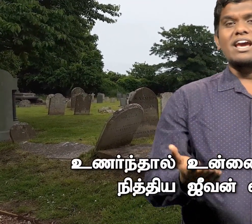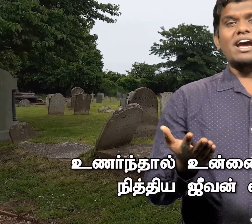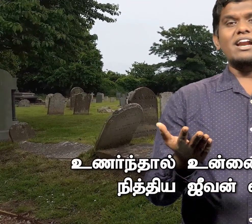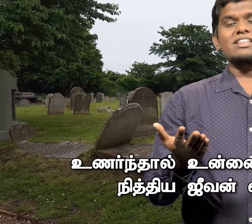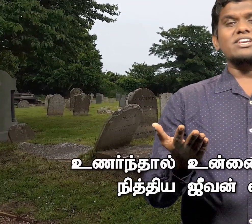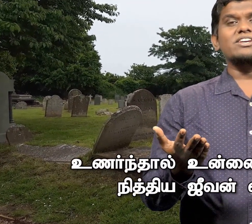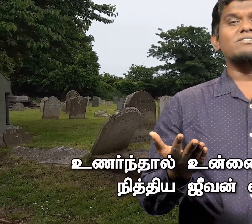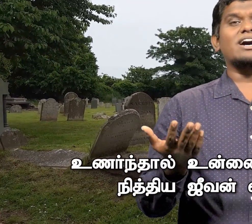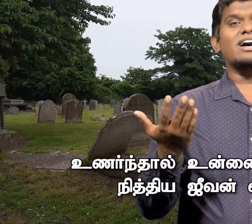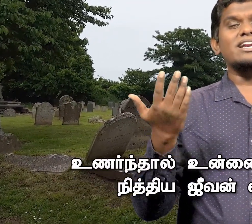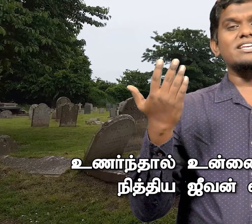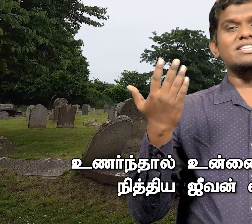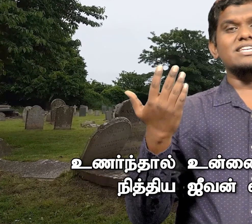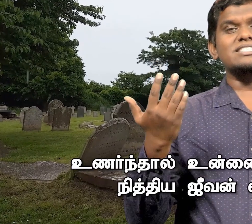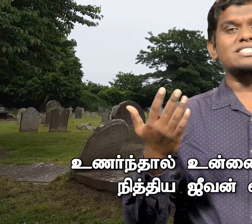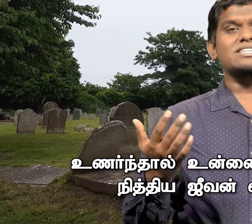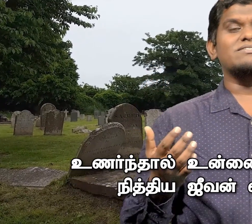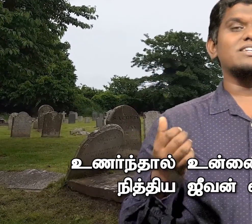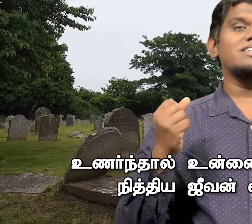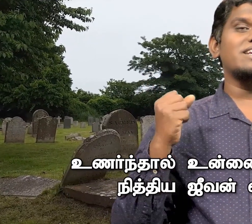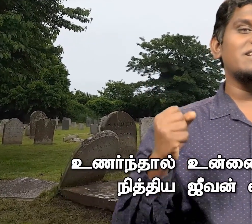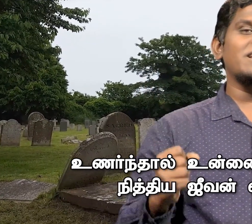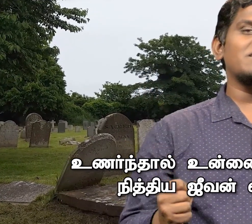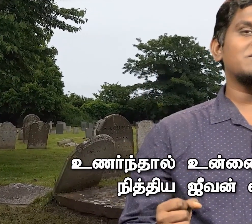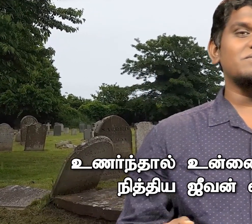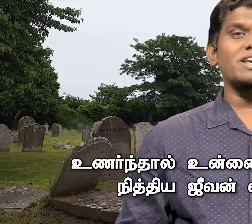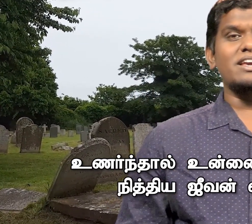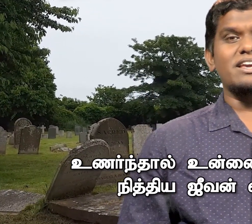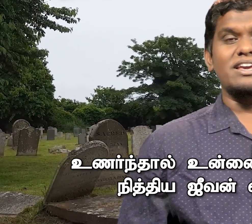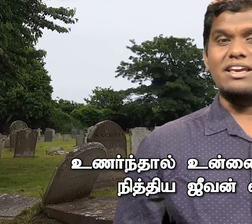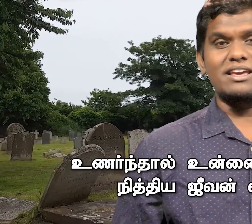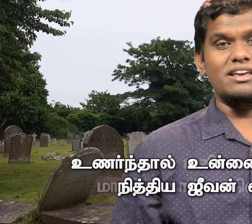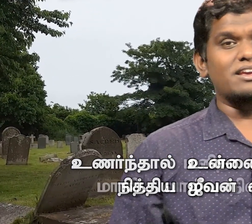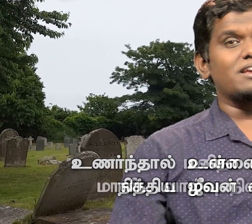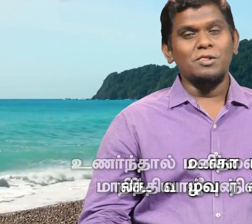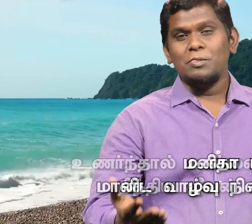உன்னையே அளித்திடுவார் நித்திய ஜீவன் என் இயேசுவே